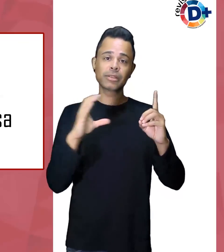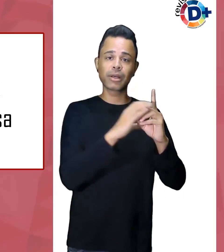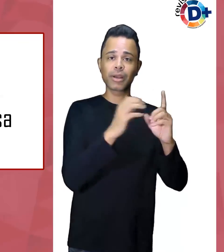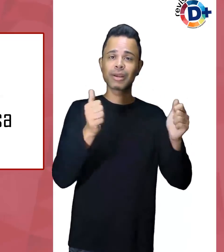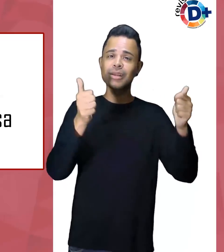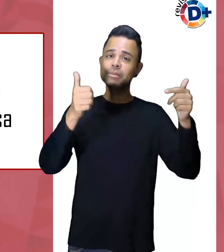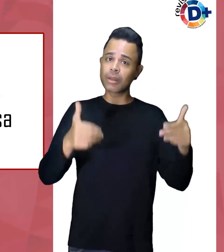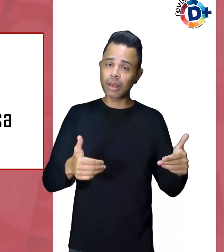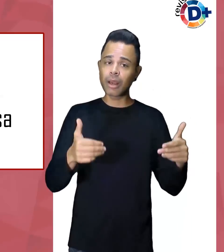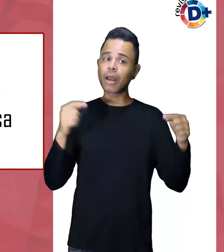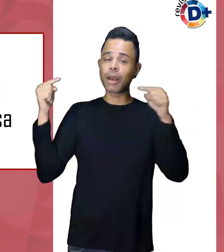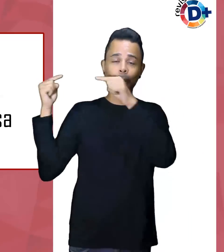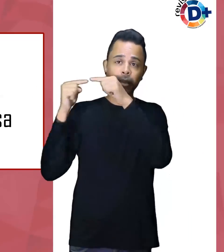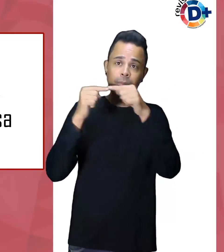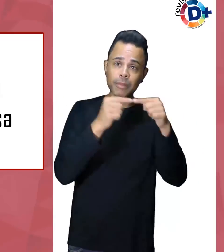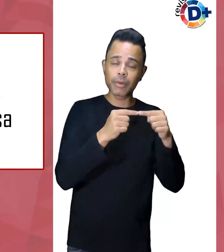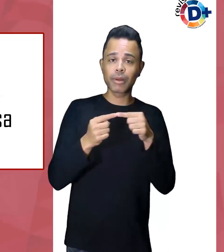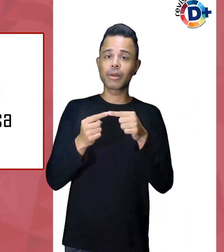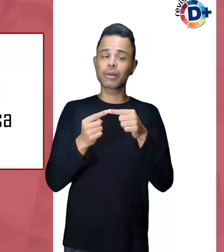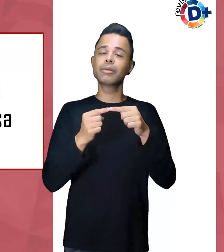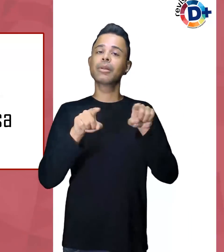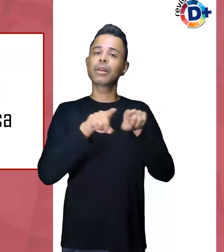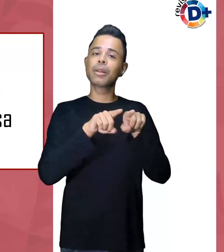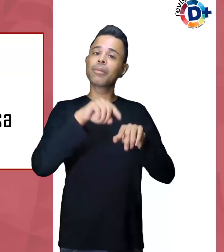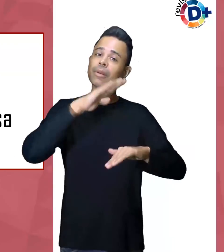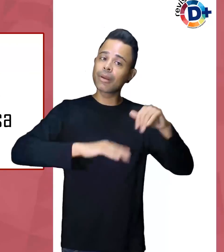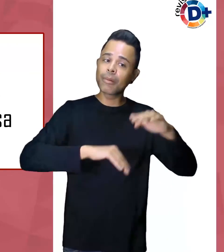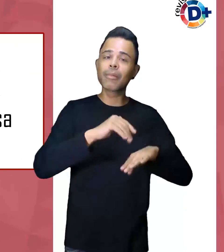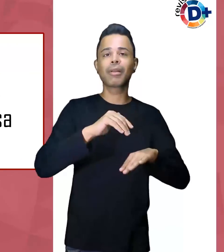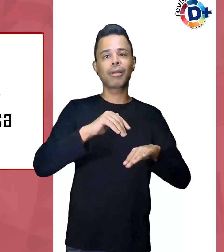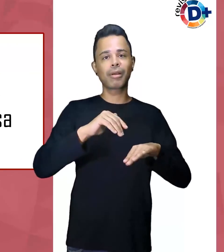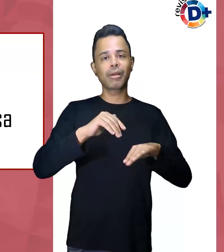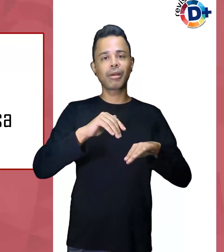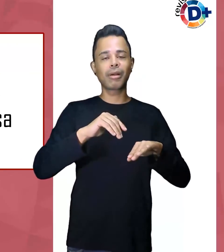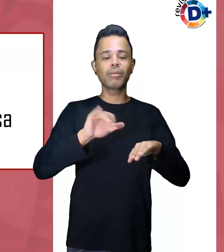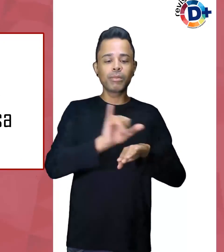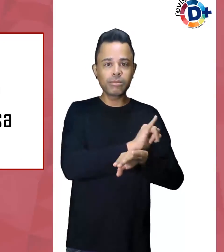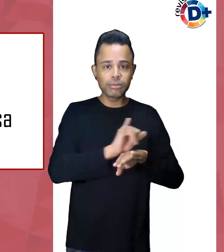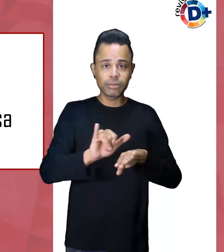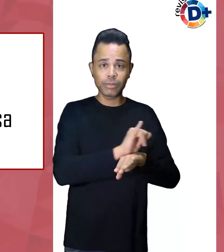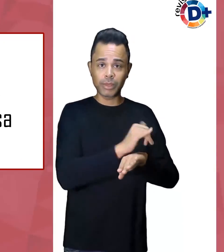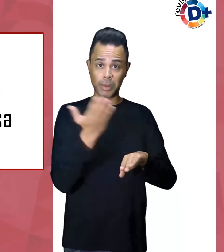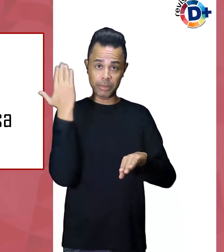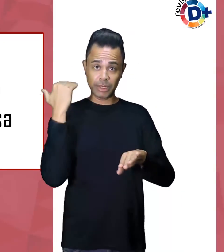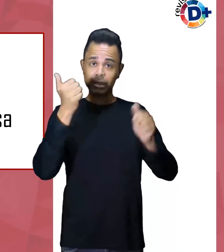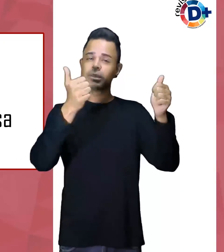está diretamente ligado ao desenvolvimento das competências do TIOS, já trazidas em outras edições da